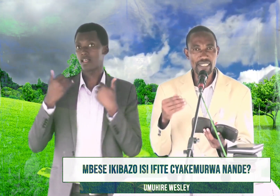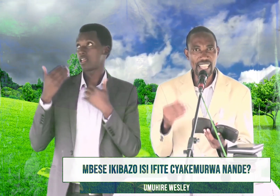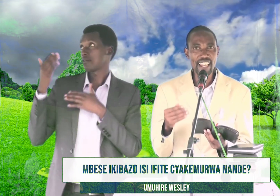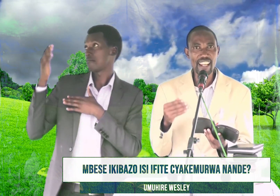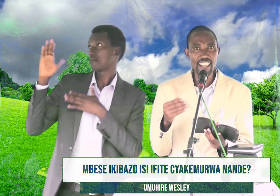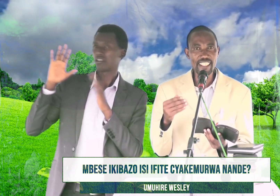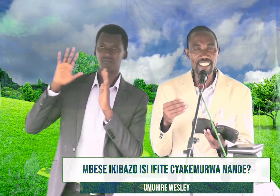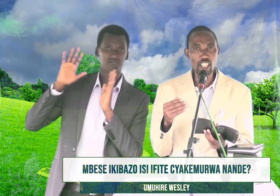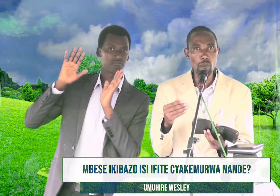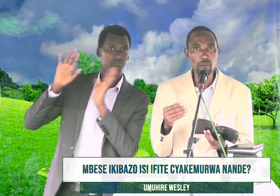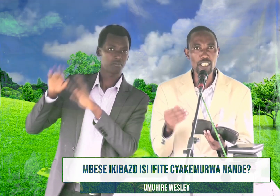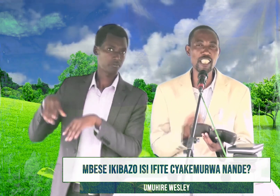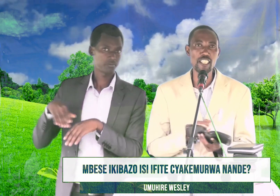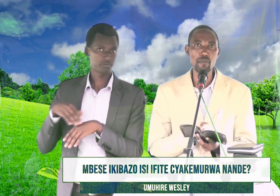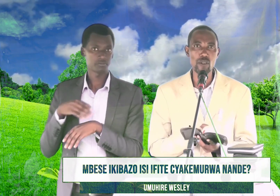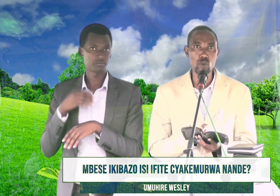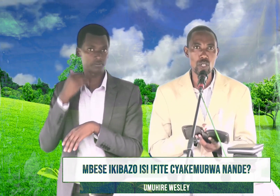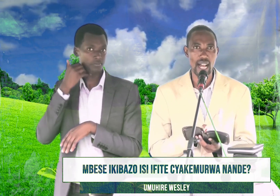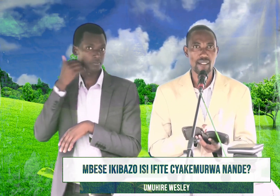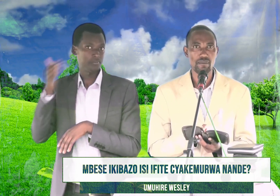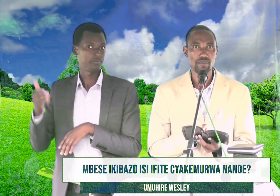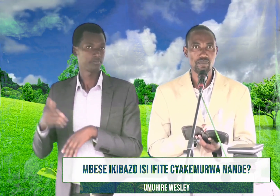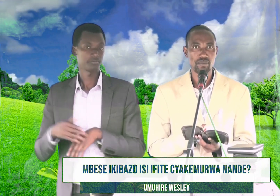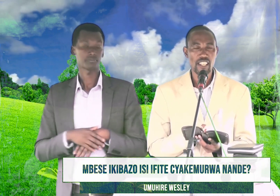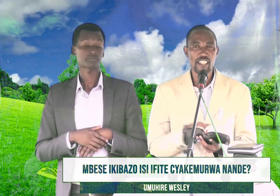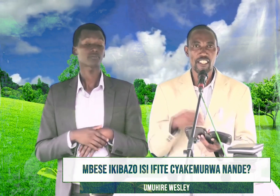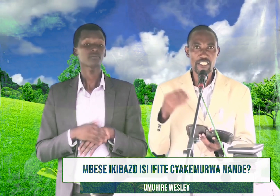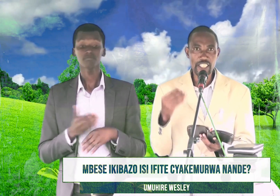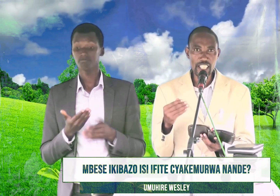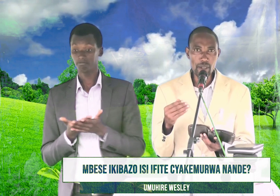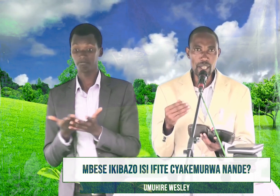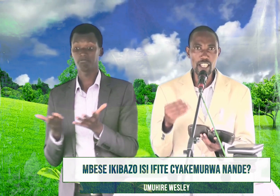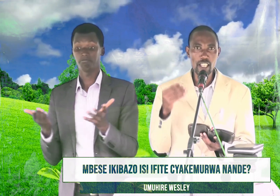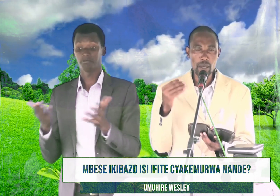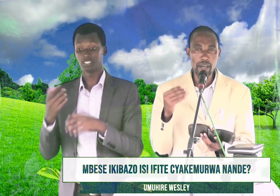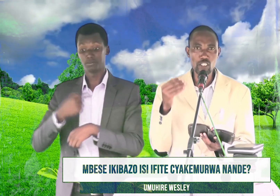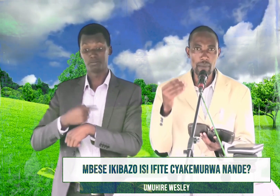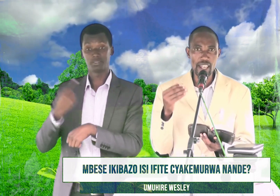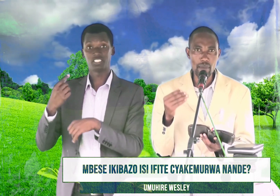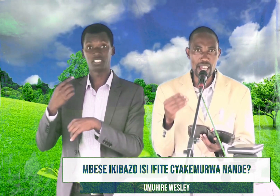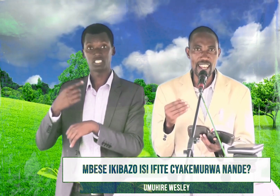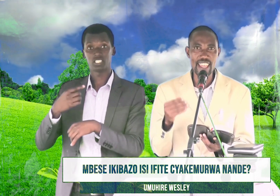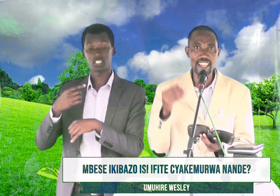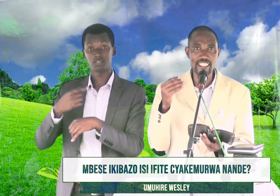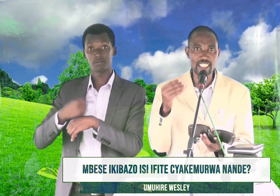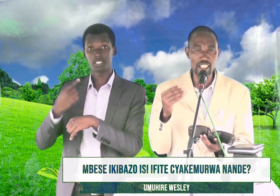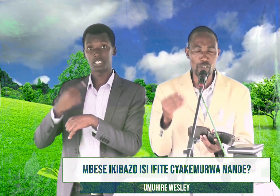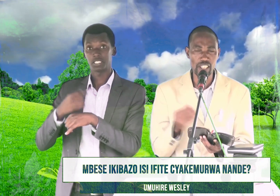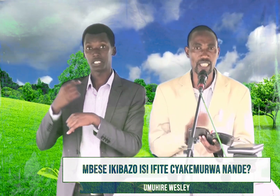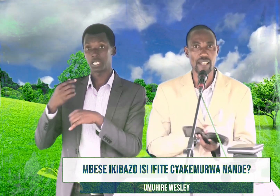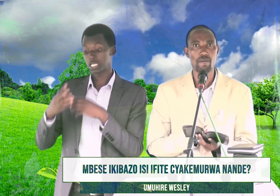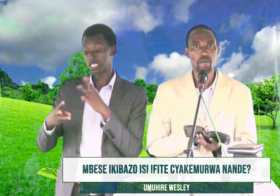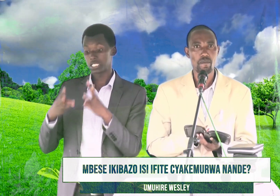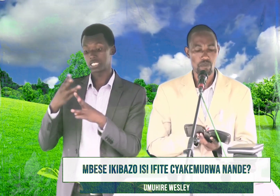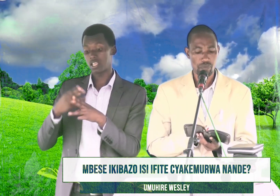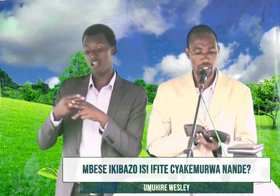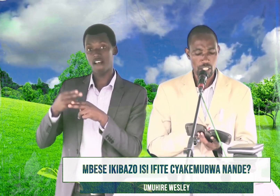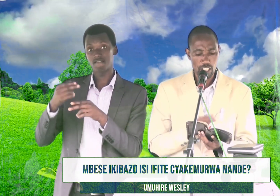Ngiyi imiterere y'isi yo mu minsi y'imperuka. Ngibi ibibazo biremereye isi